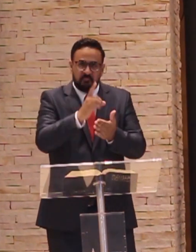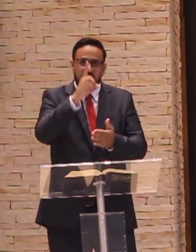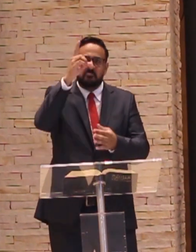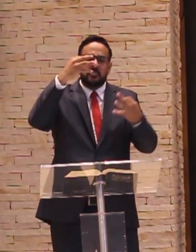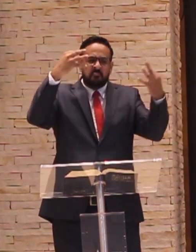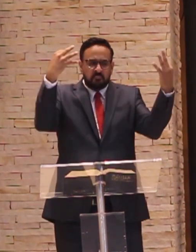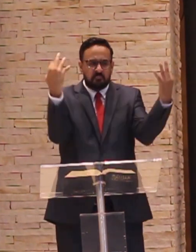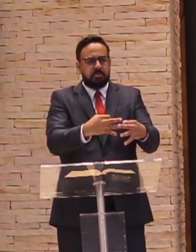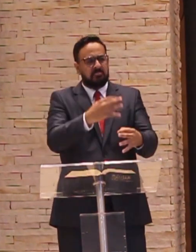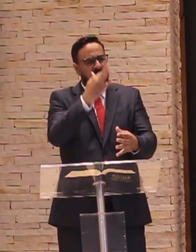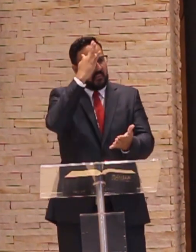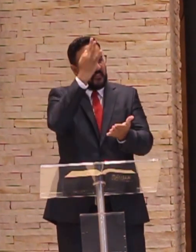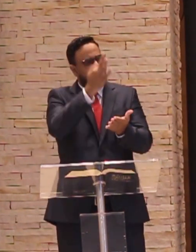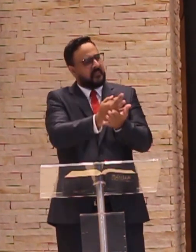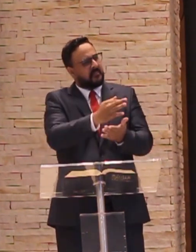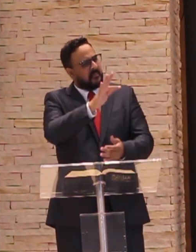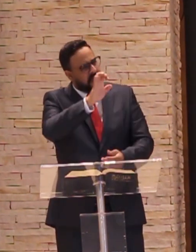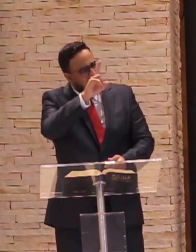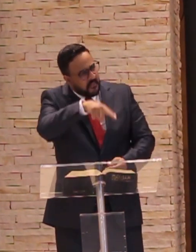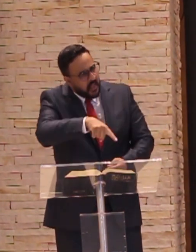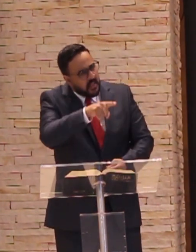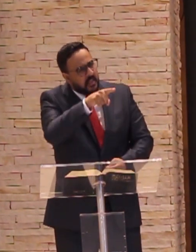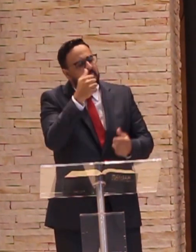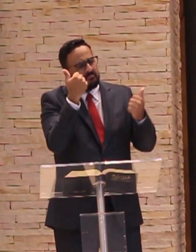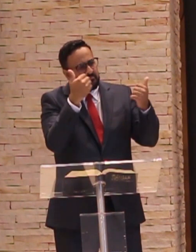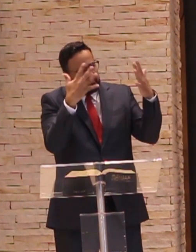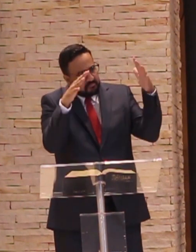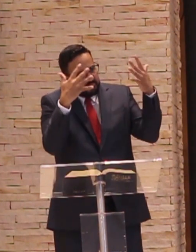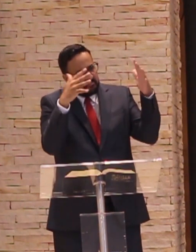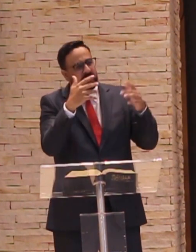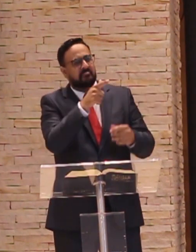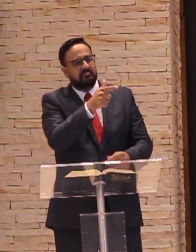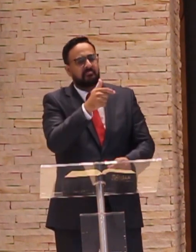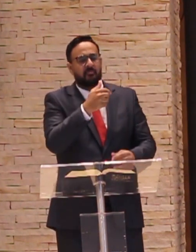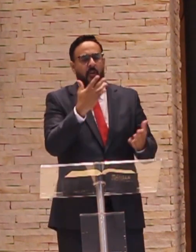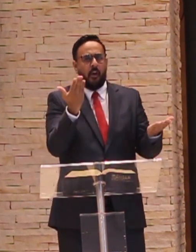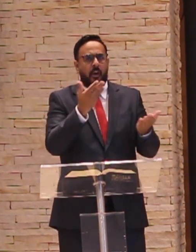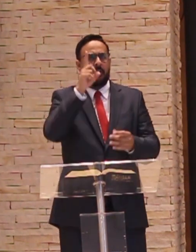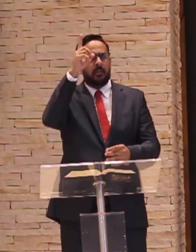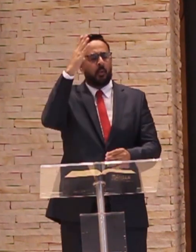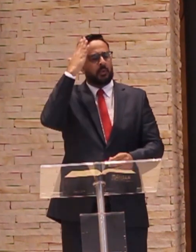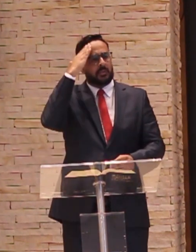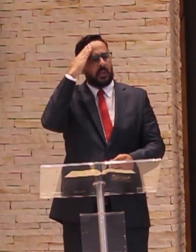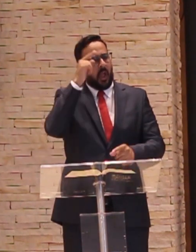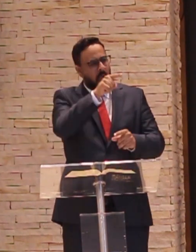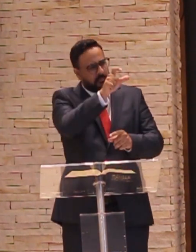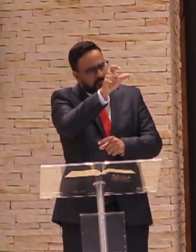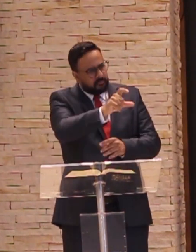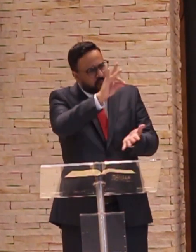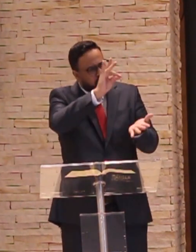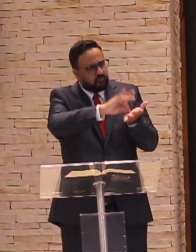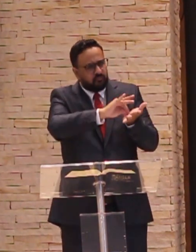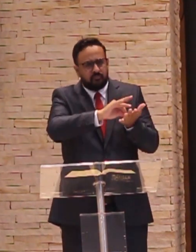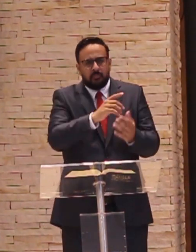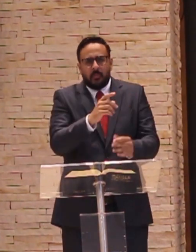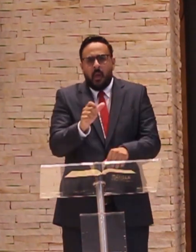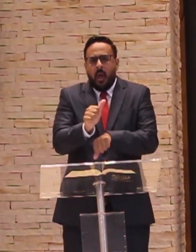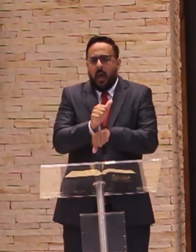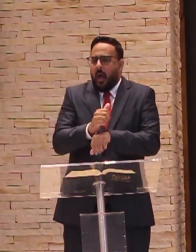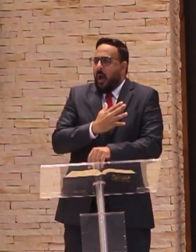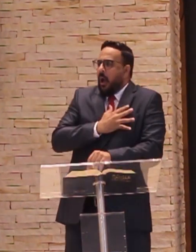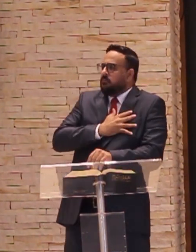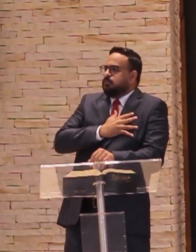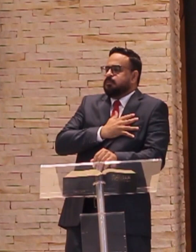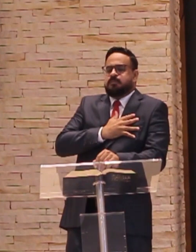do Senhor e disse a Abraão: Não mate o menino, pois eu sei que agora você provou que tem fé e